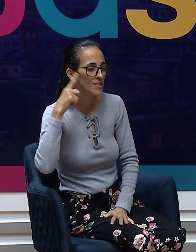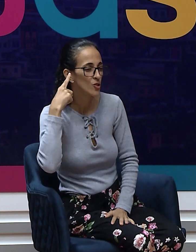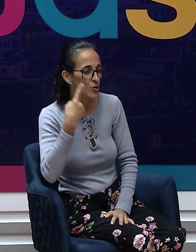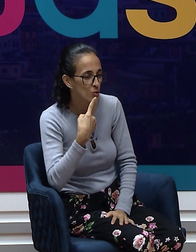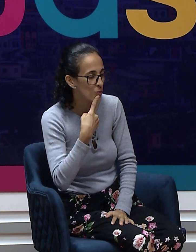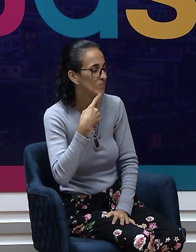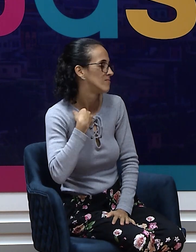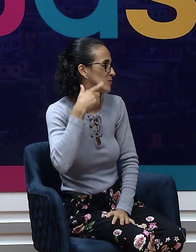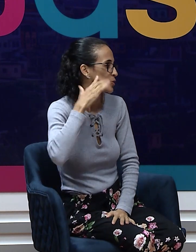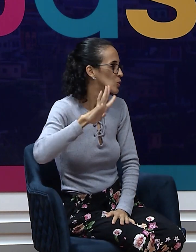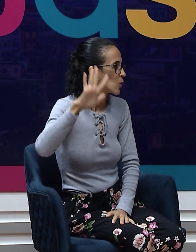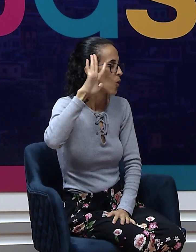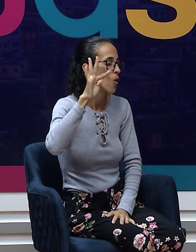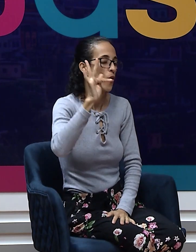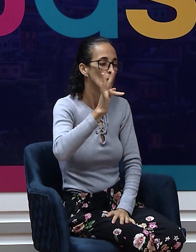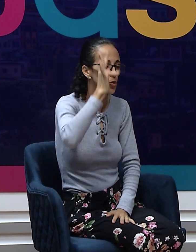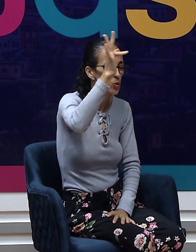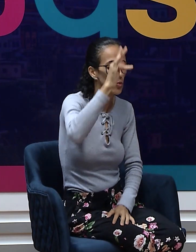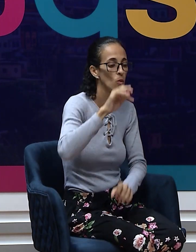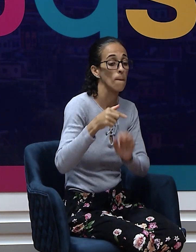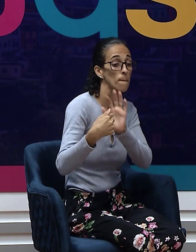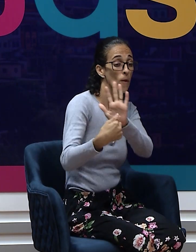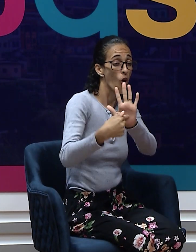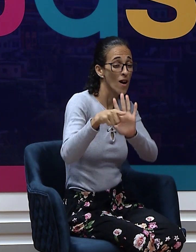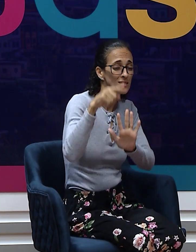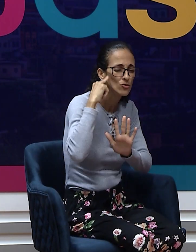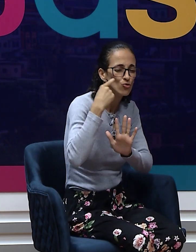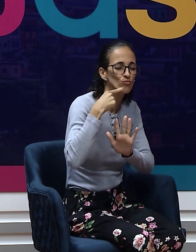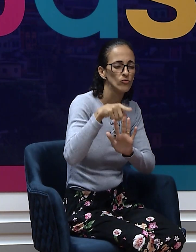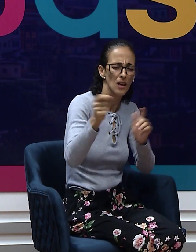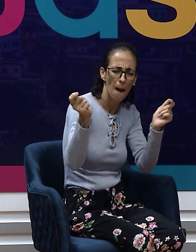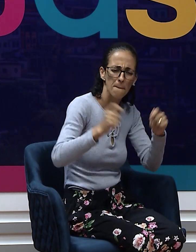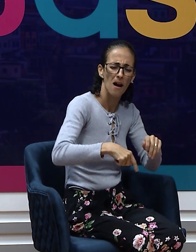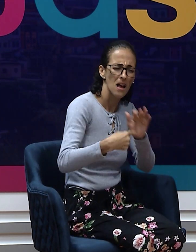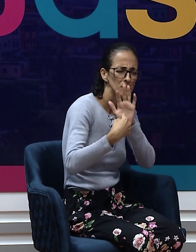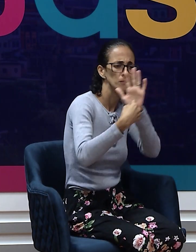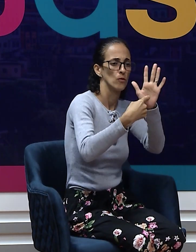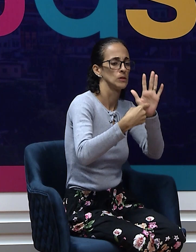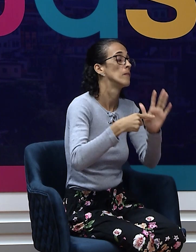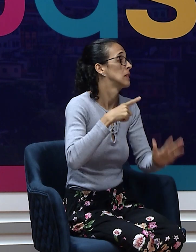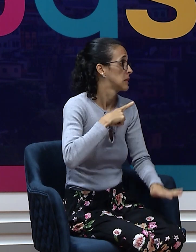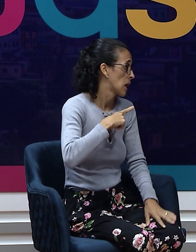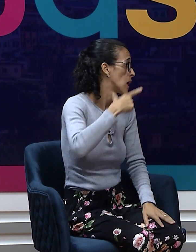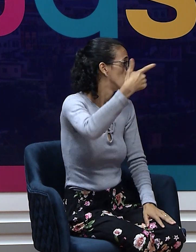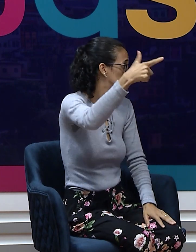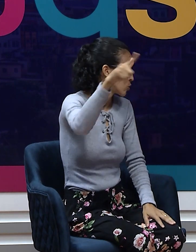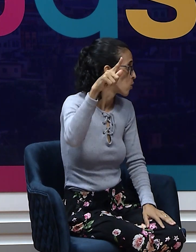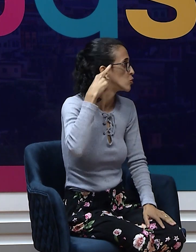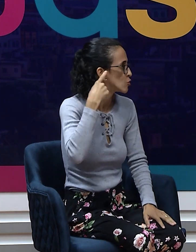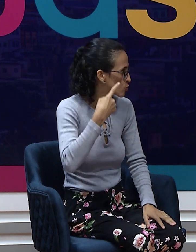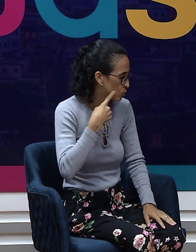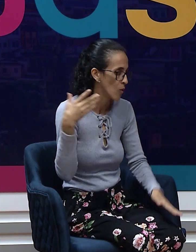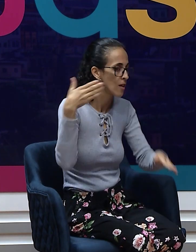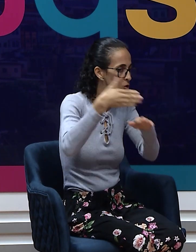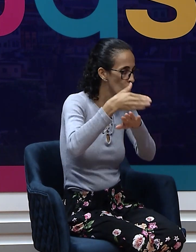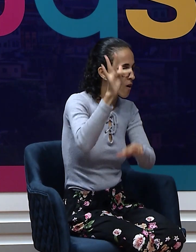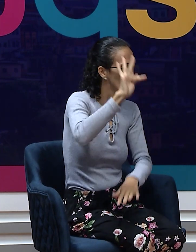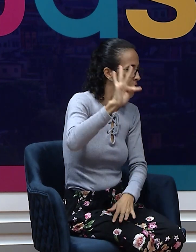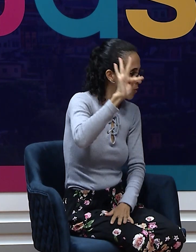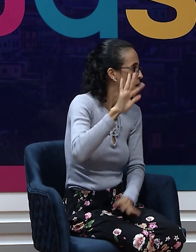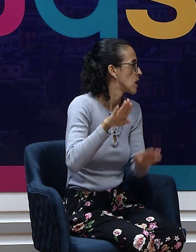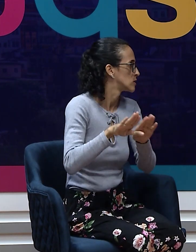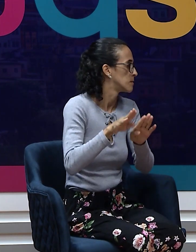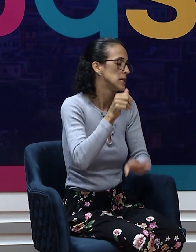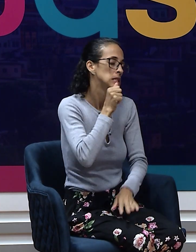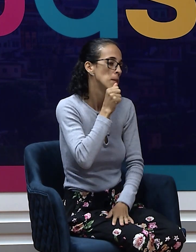vezes de professora de Libras, tá ensinando uma criança, eu sonho com um futuro melhor, eu sonho que as crianças são capazes e eu quero